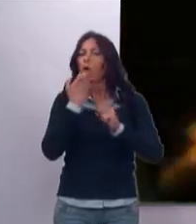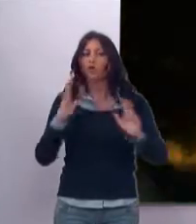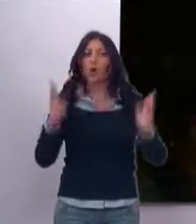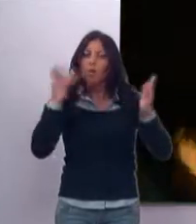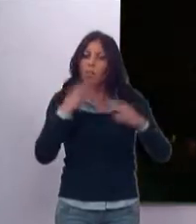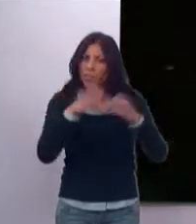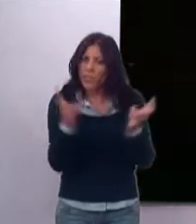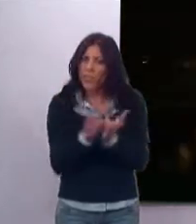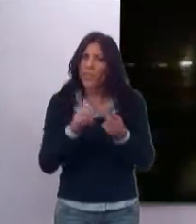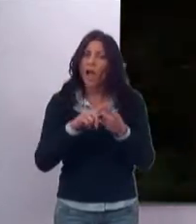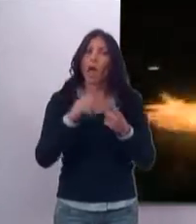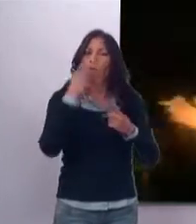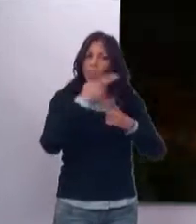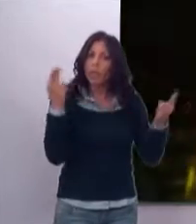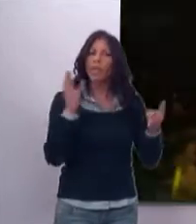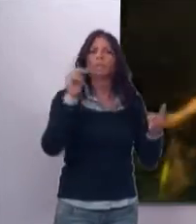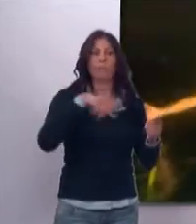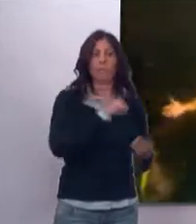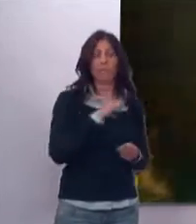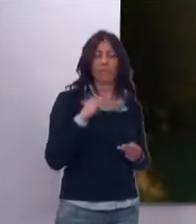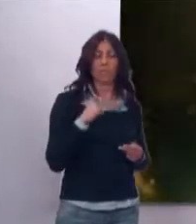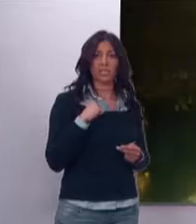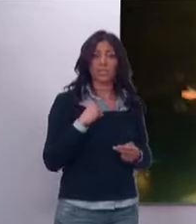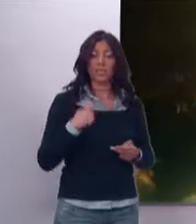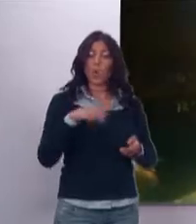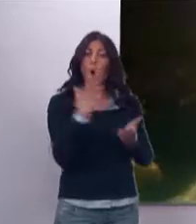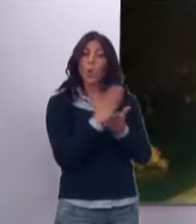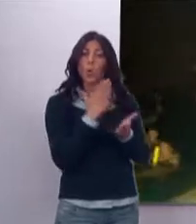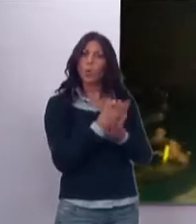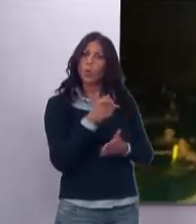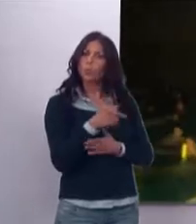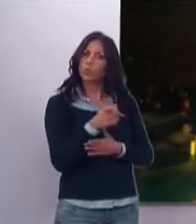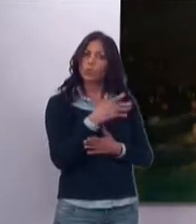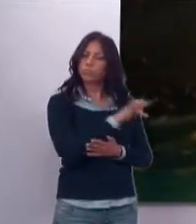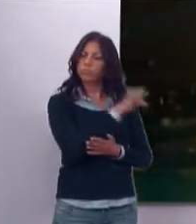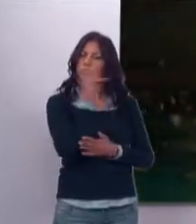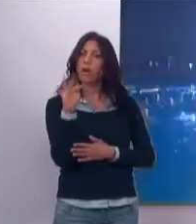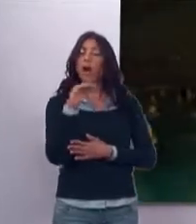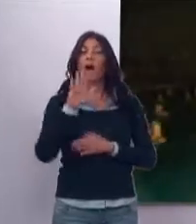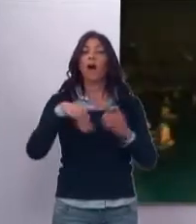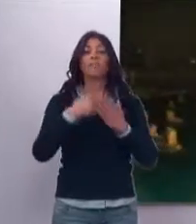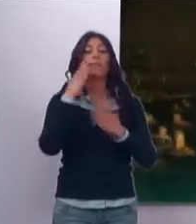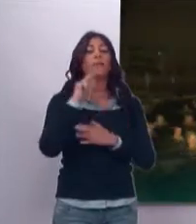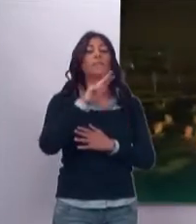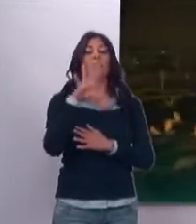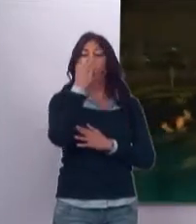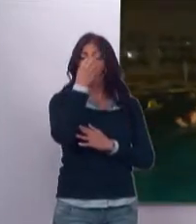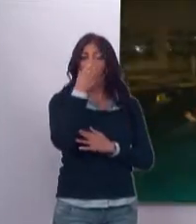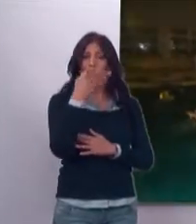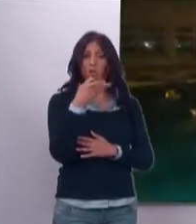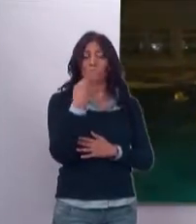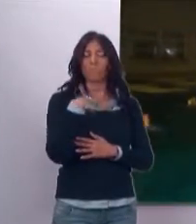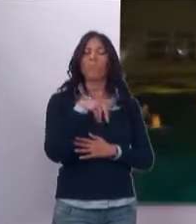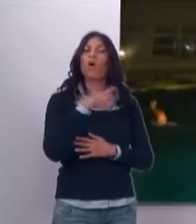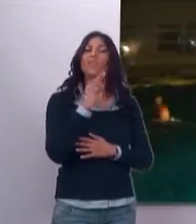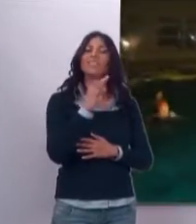labores de socorrismo tanto en piscinas públicas como privadas. El curso se llevará a cabo hasta el día 25 de mayo